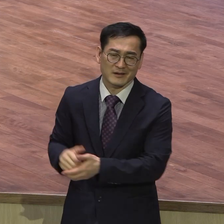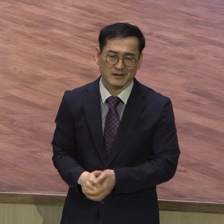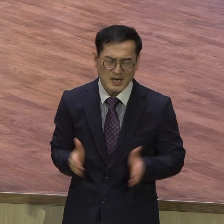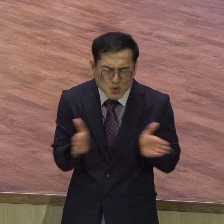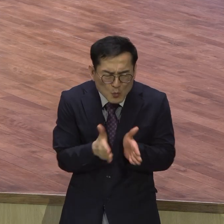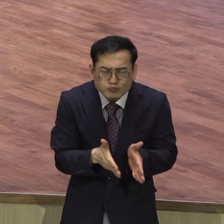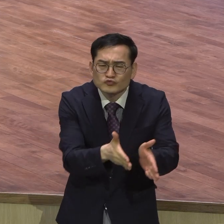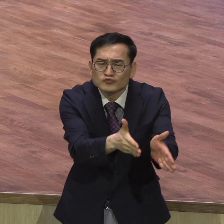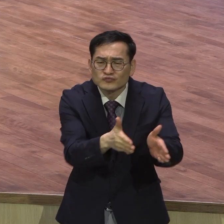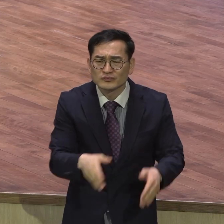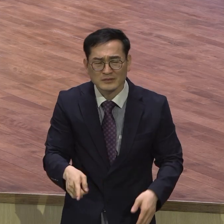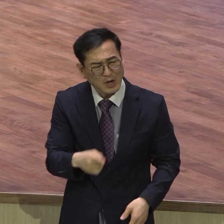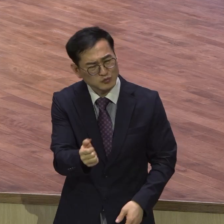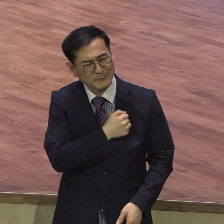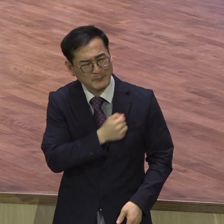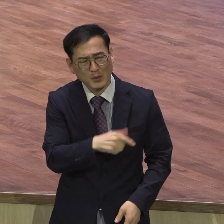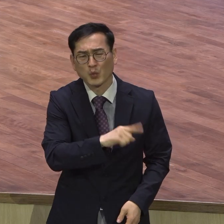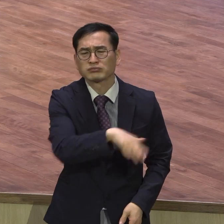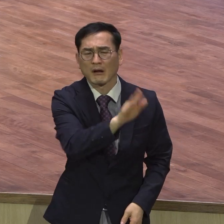어떻게 이해가 되겠어요.